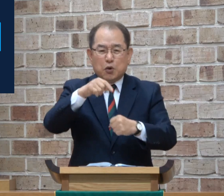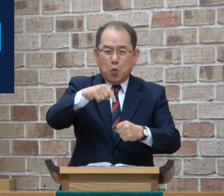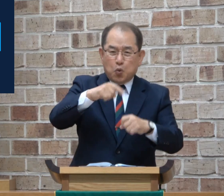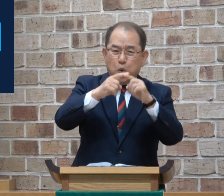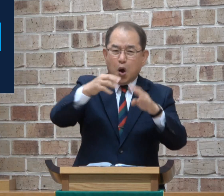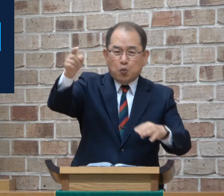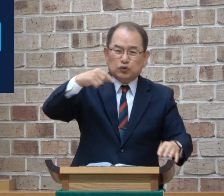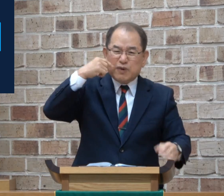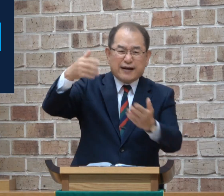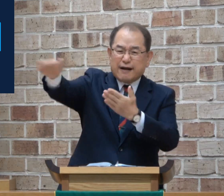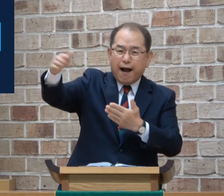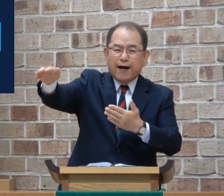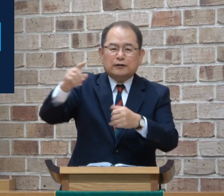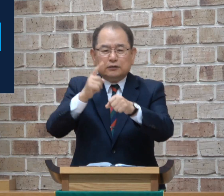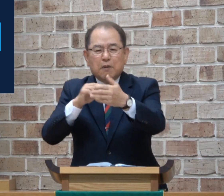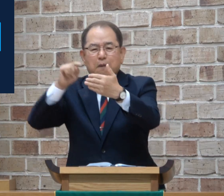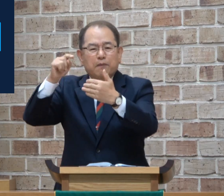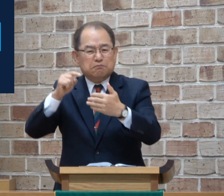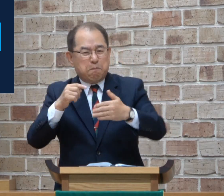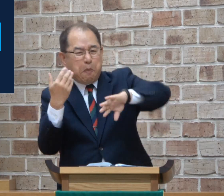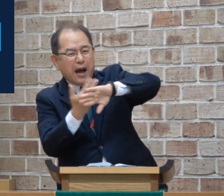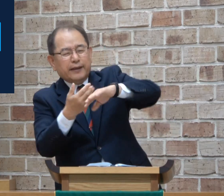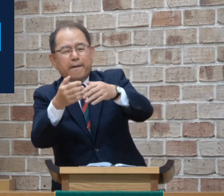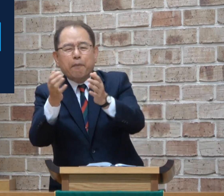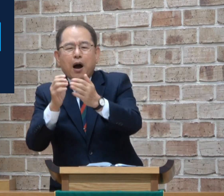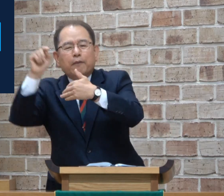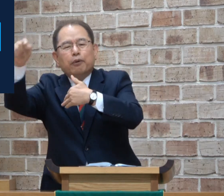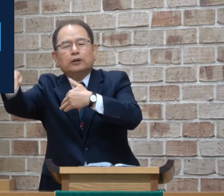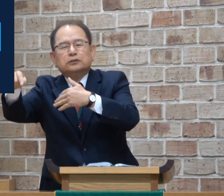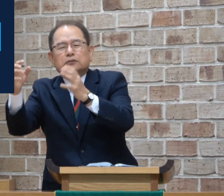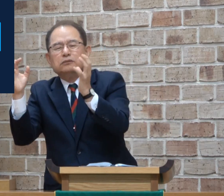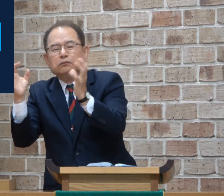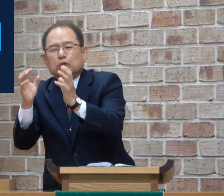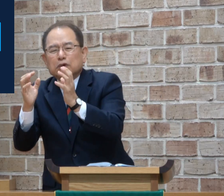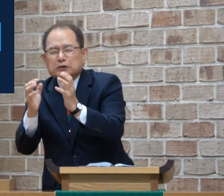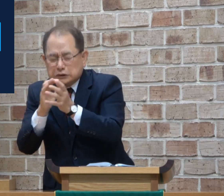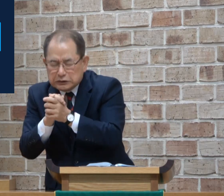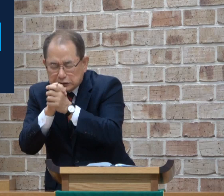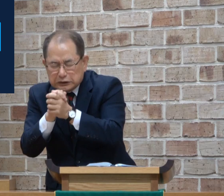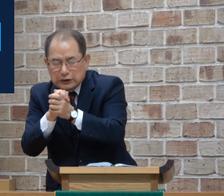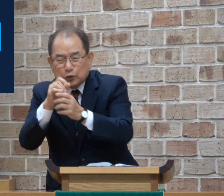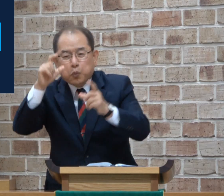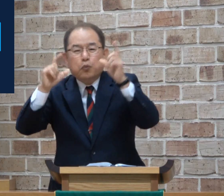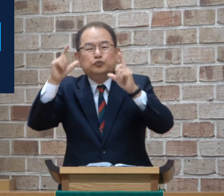서로 반대파에 대해서 비난하는 그런 모습들을 보이고 있었습니다.